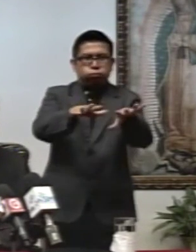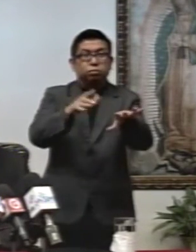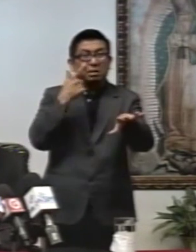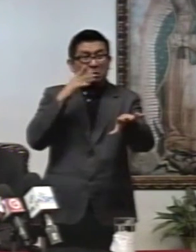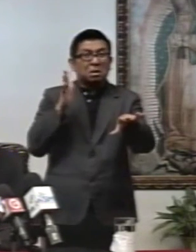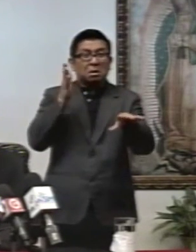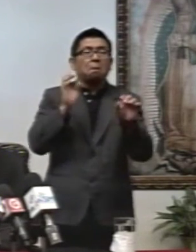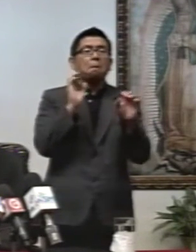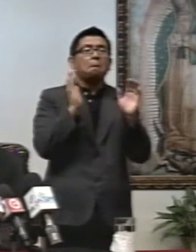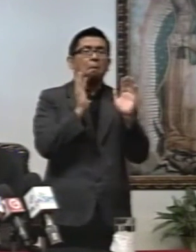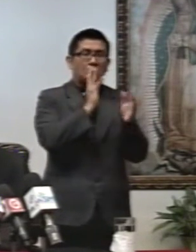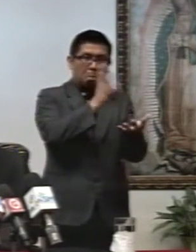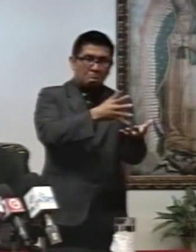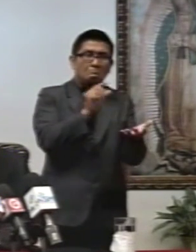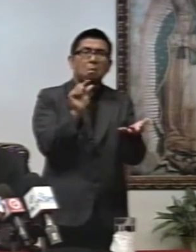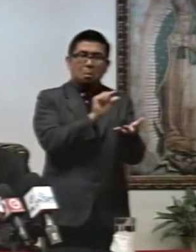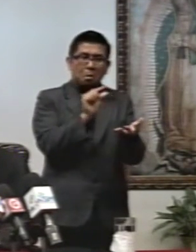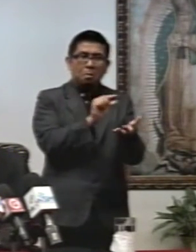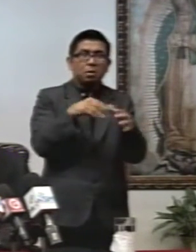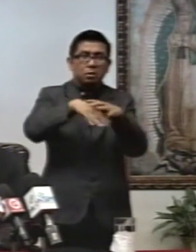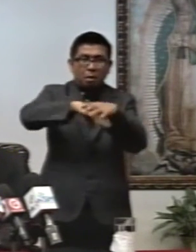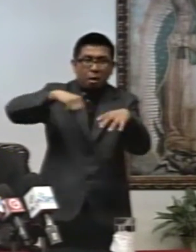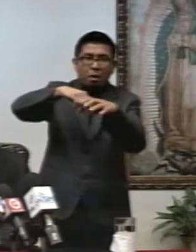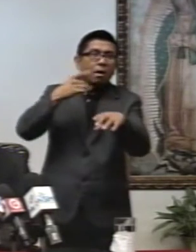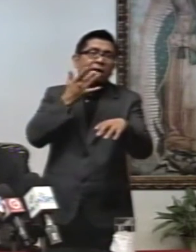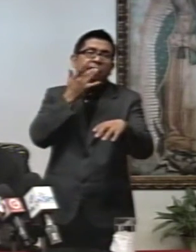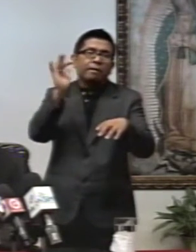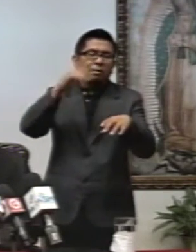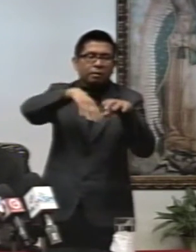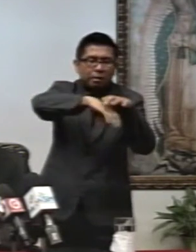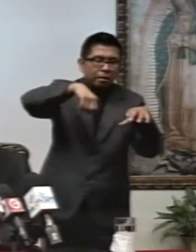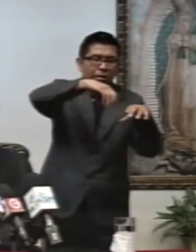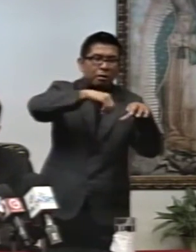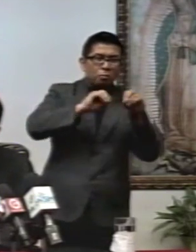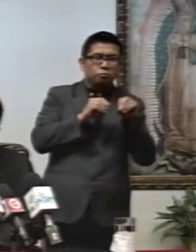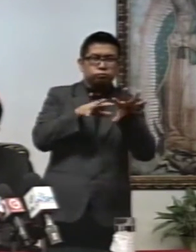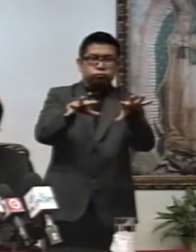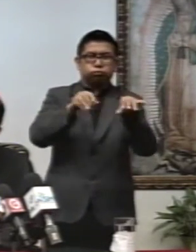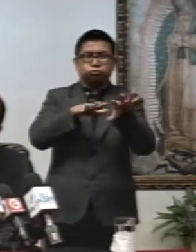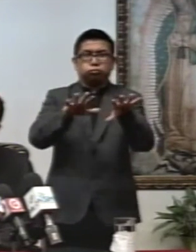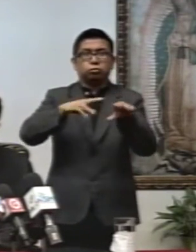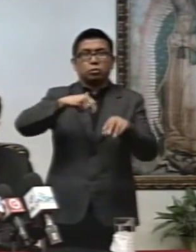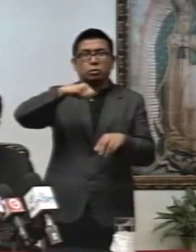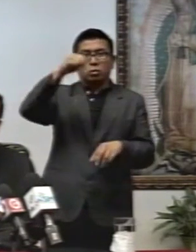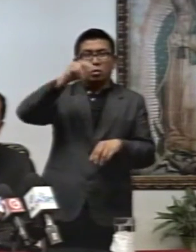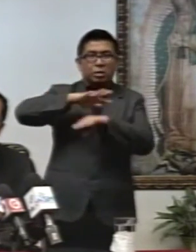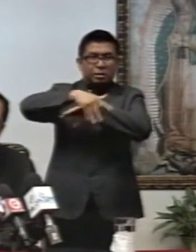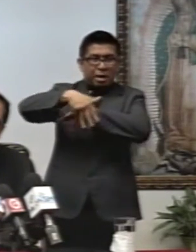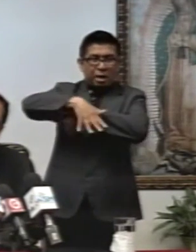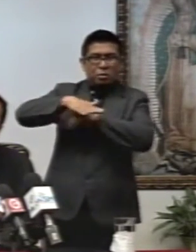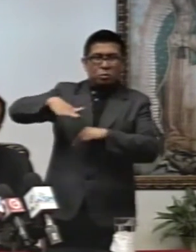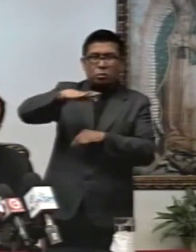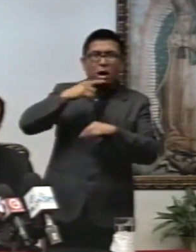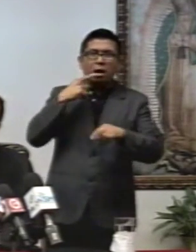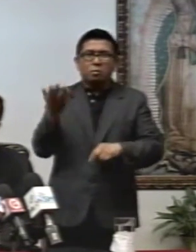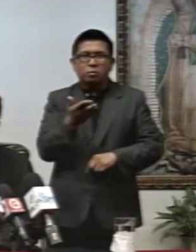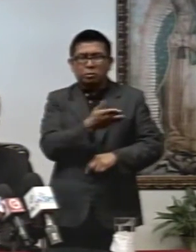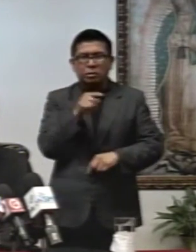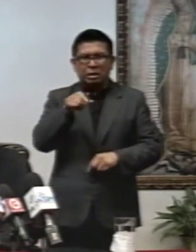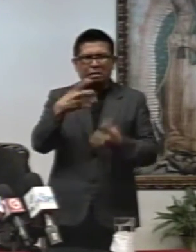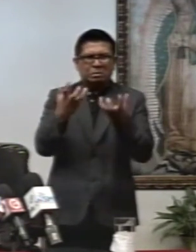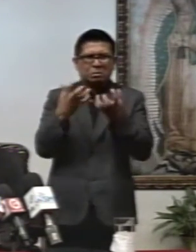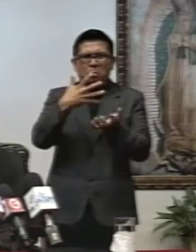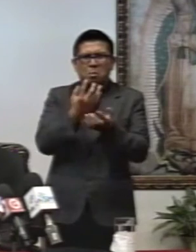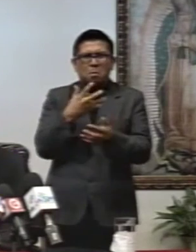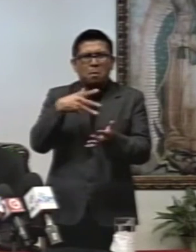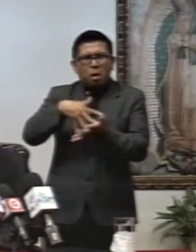se explotan las minas con cianuro y a cielo abierto, que están en la zona norte del país, que es un país densamente